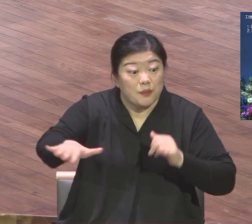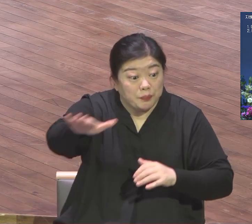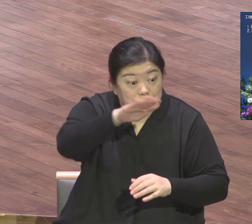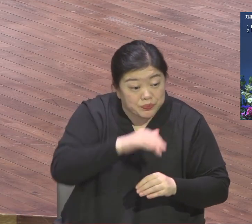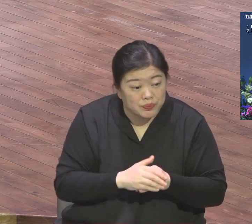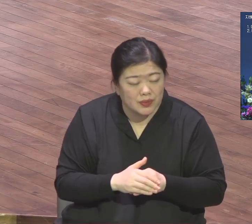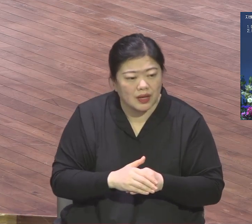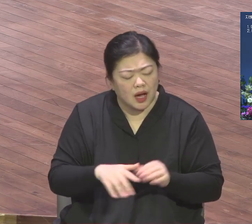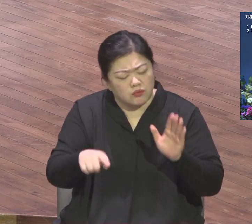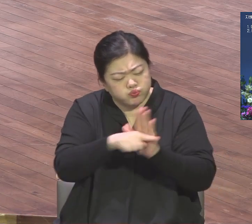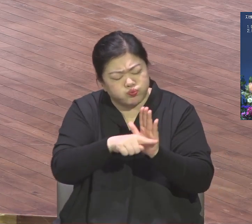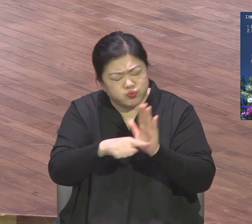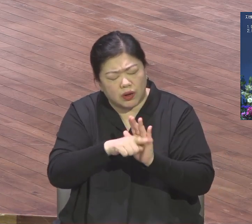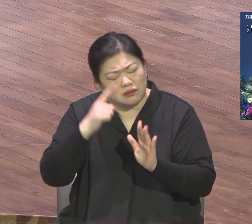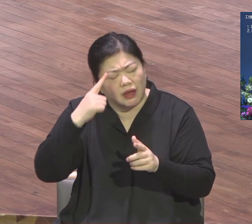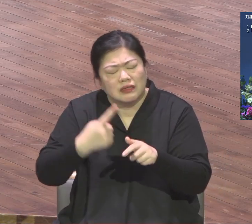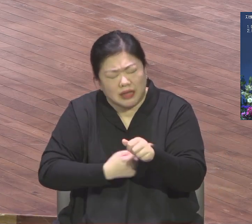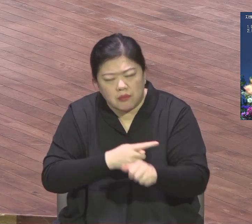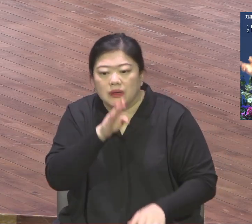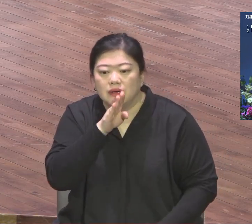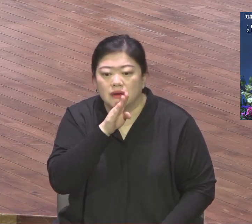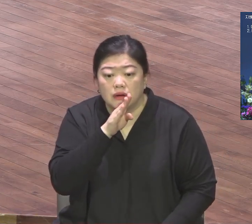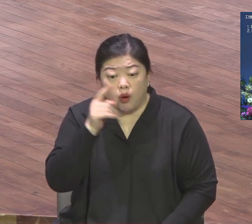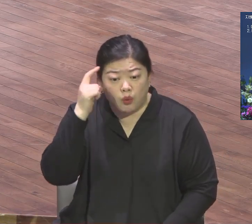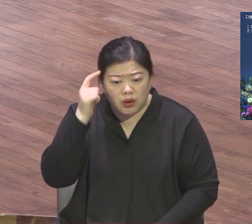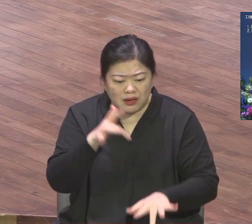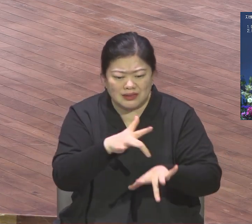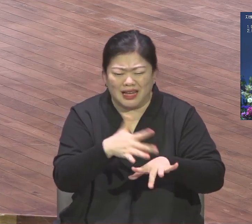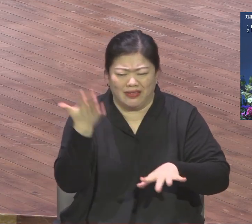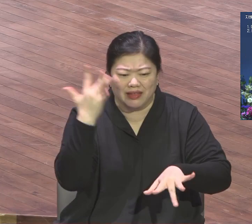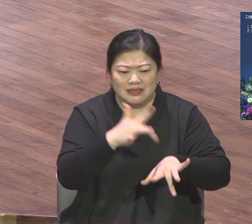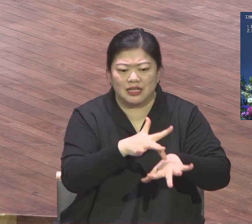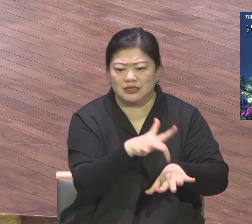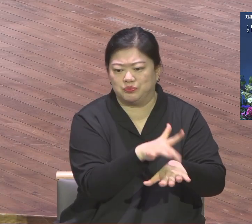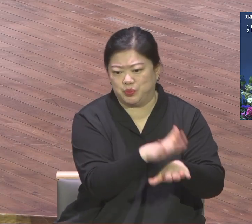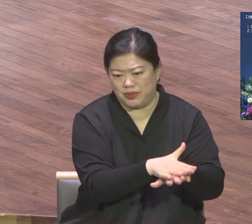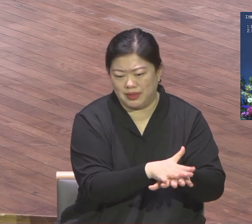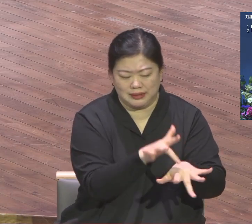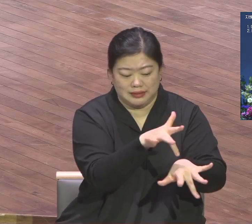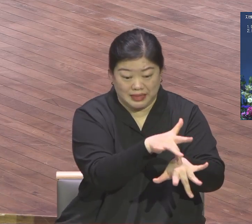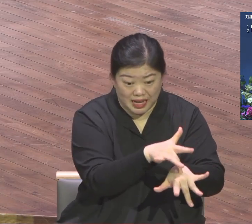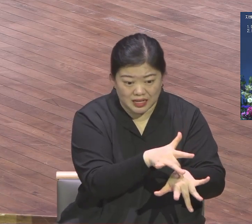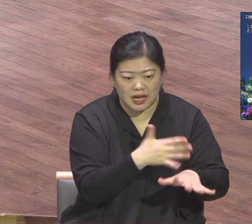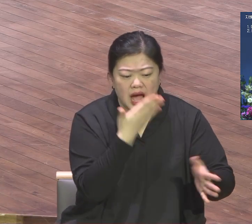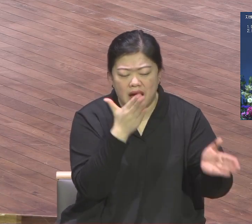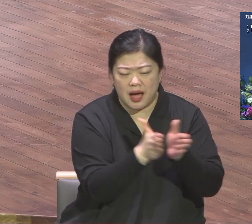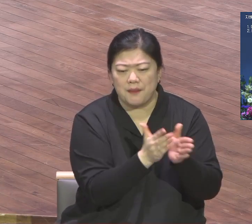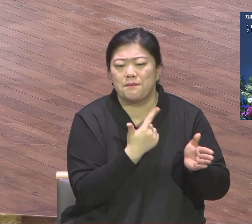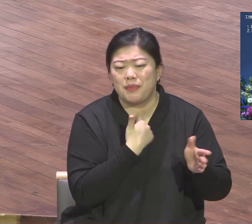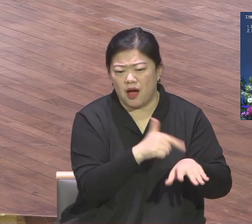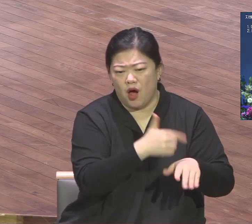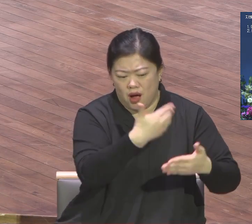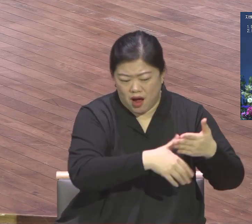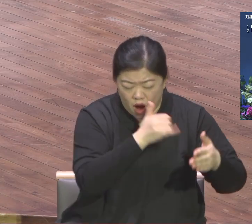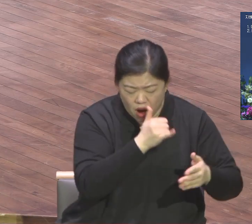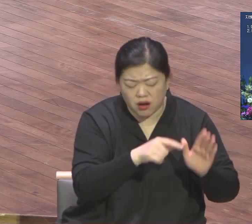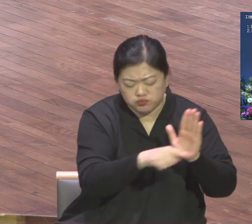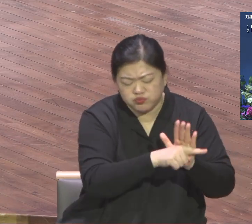아니죠. 많은 생각들이 좋은 생각, 안 좋은 생각 많이 옵니다. 그런데 중요한